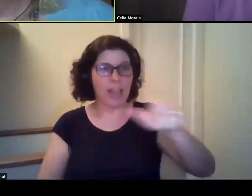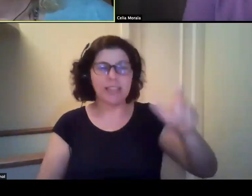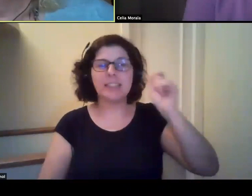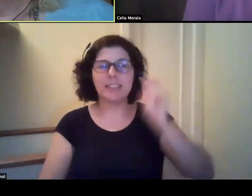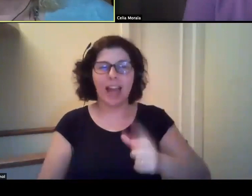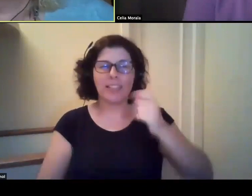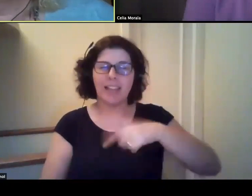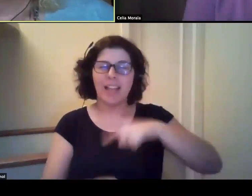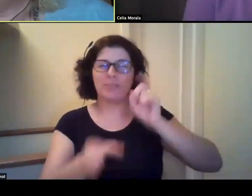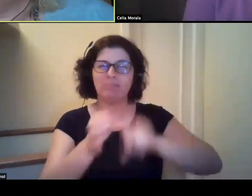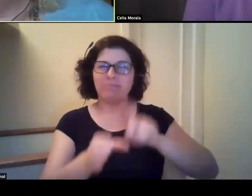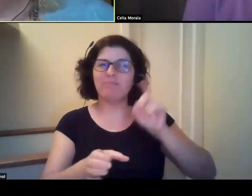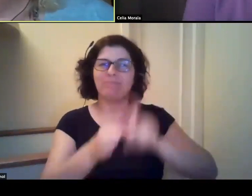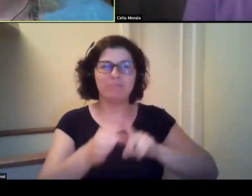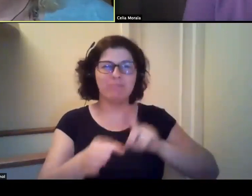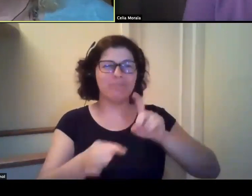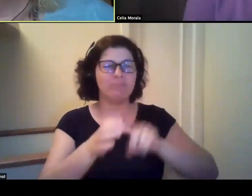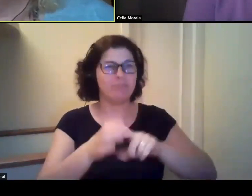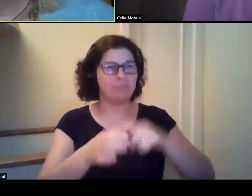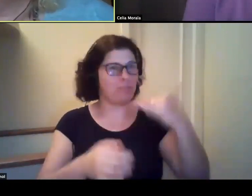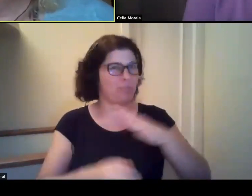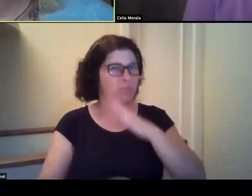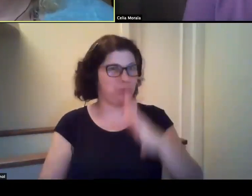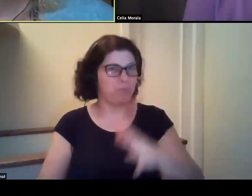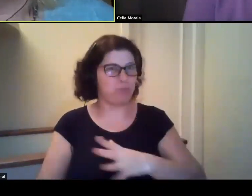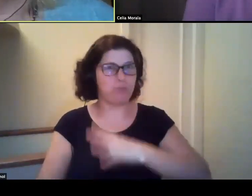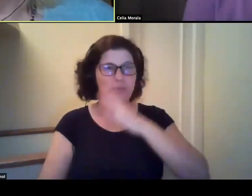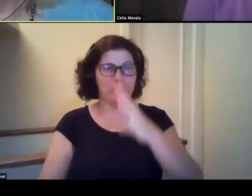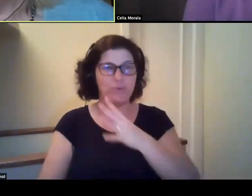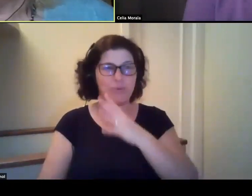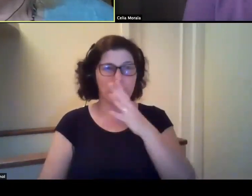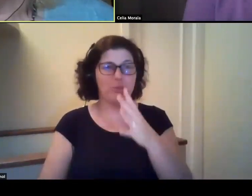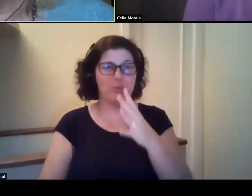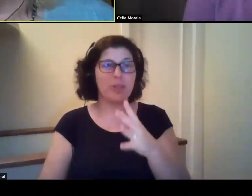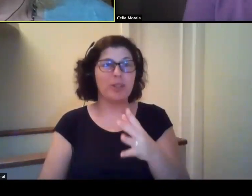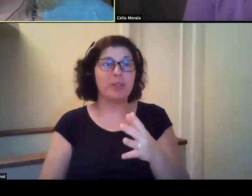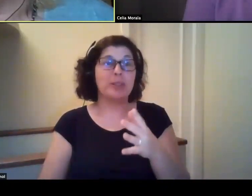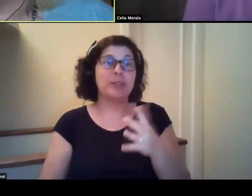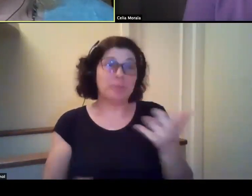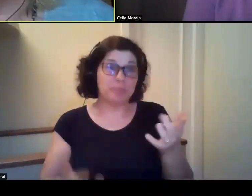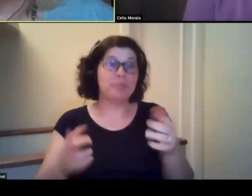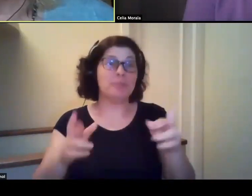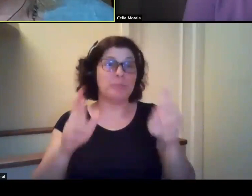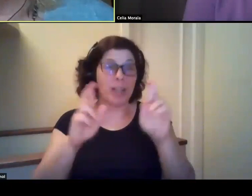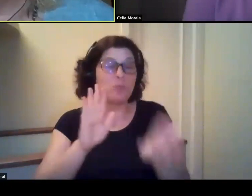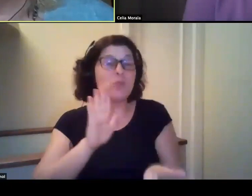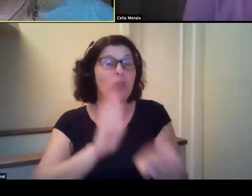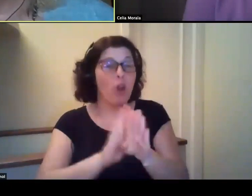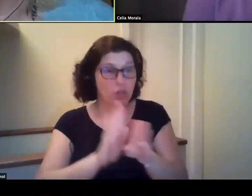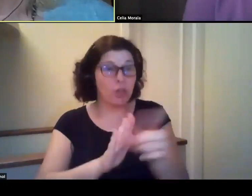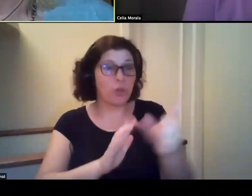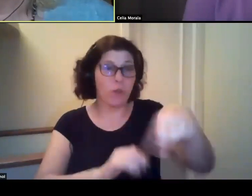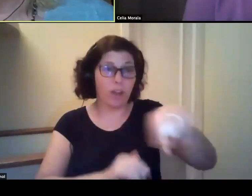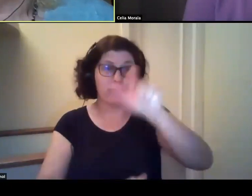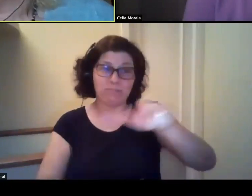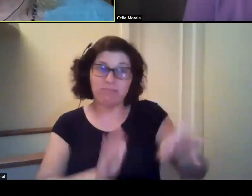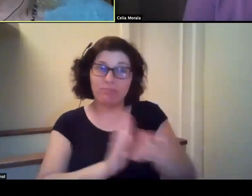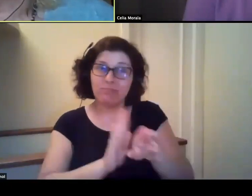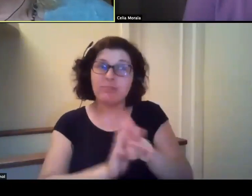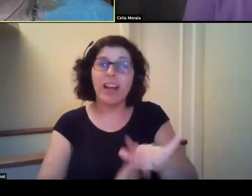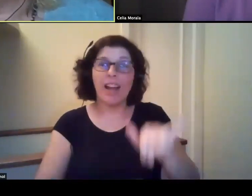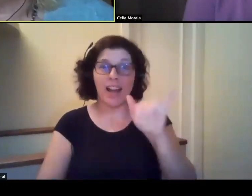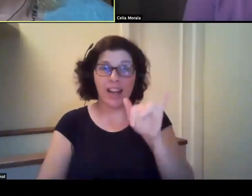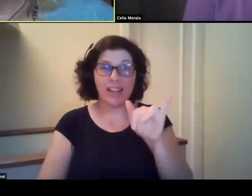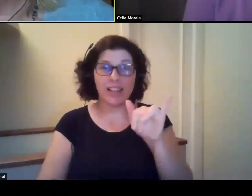es muy grande. Con lo cual esperamos eso, seguir contando con vosotras y con vosotros. Y bueno, damos